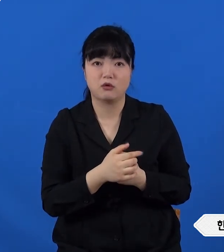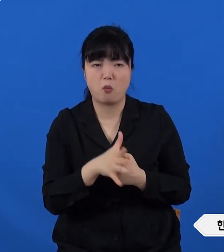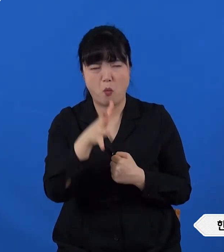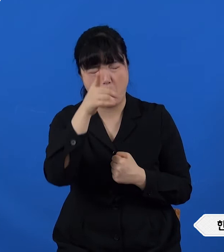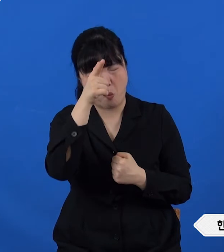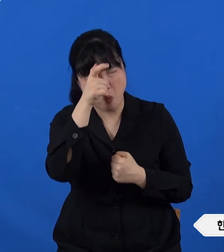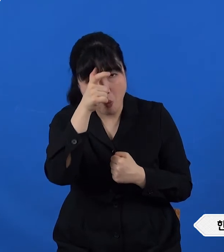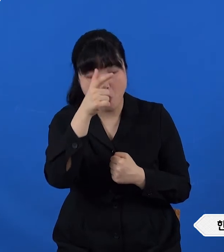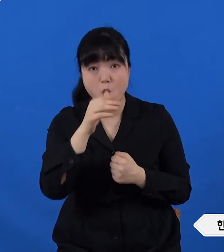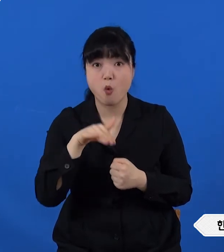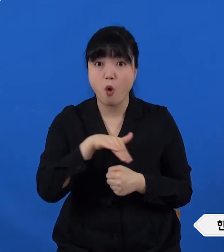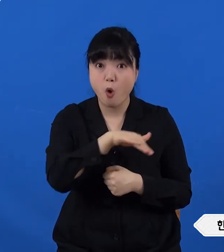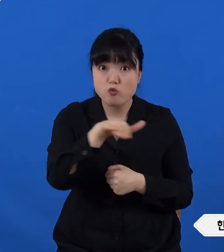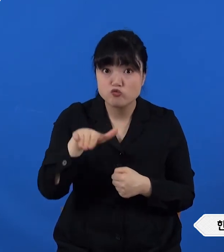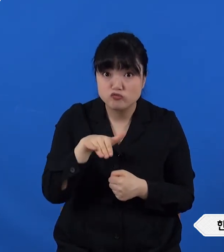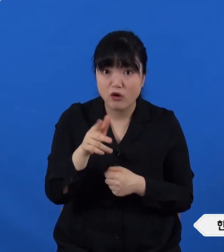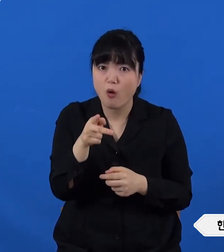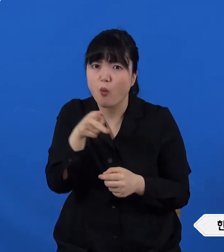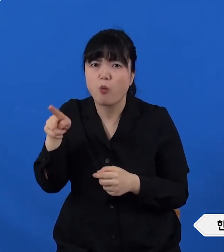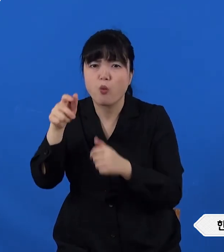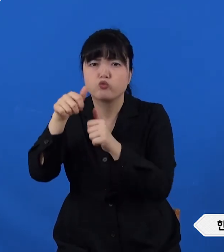우리라고 하는 것이 우상이 되어 있었습니다.